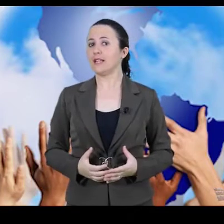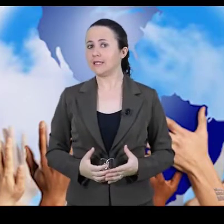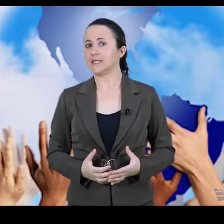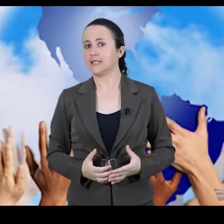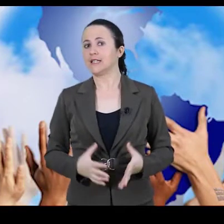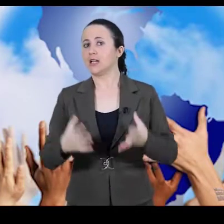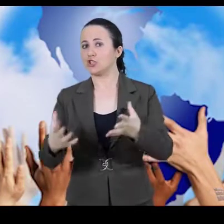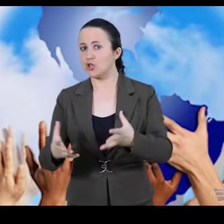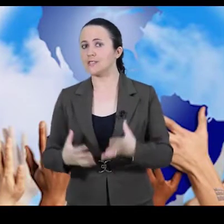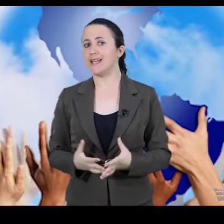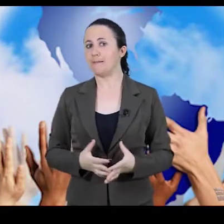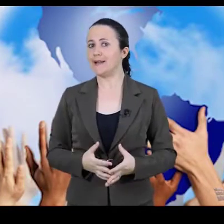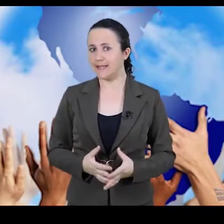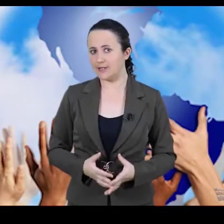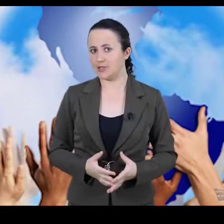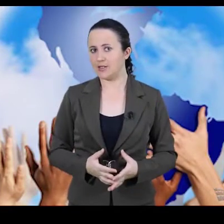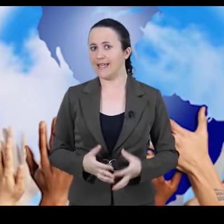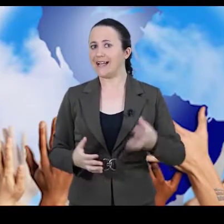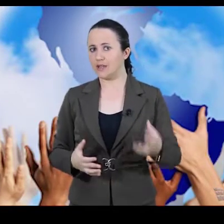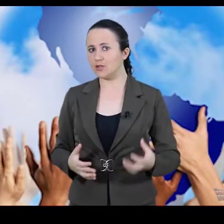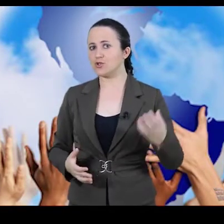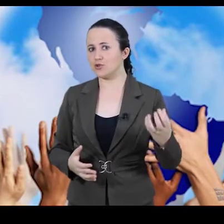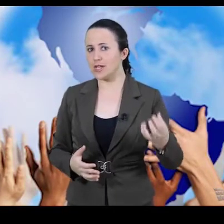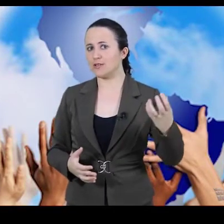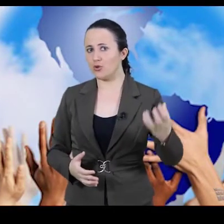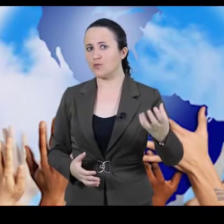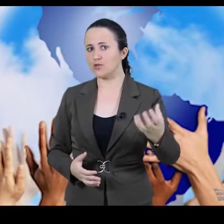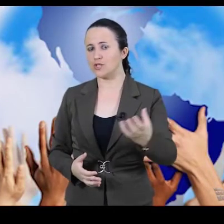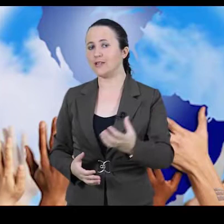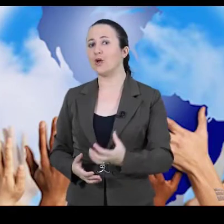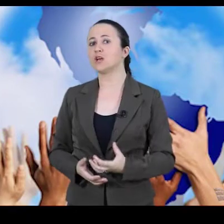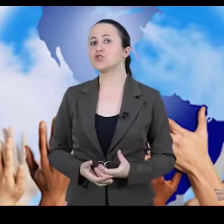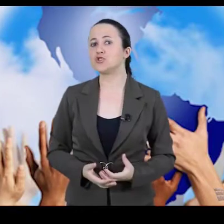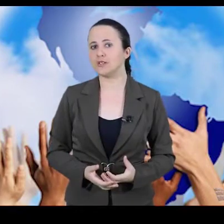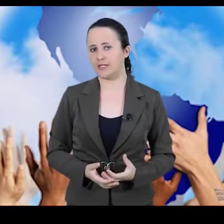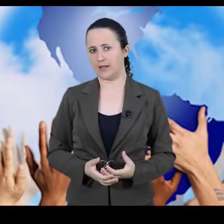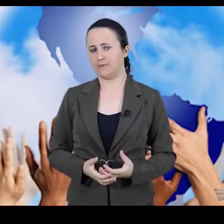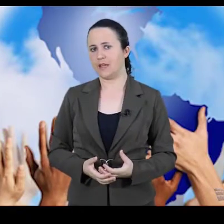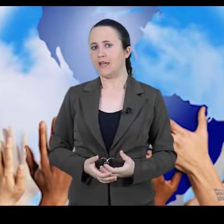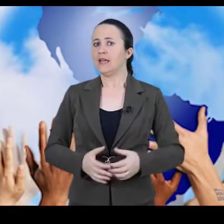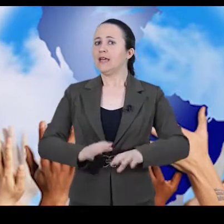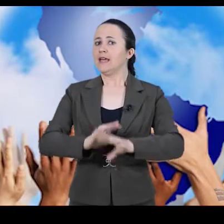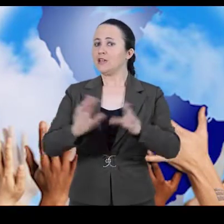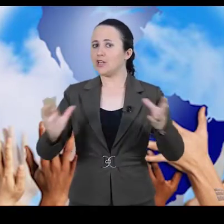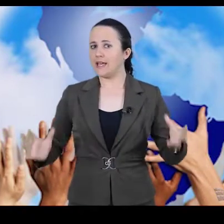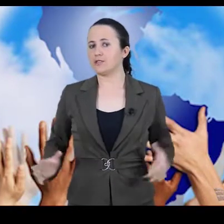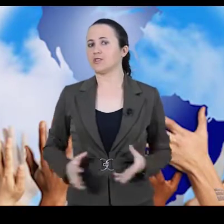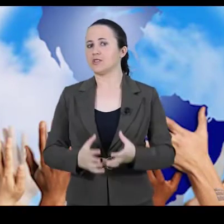coletividade, da sociabilidade, encarando o sujeito como um sujeito social. E direitos